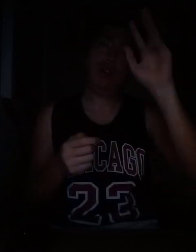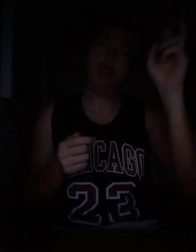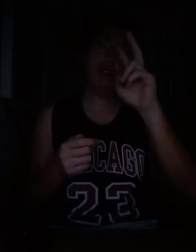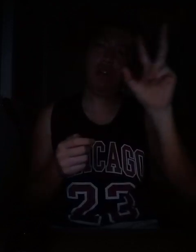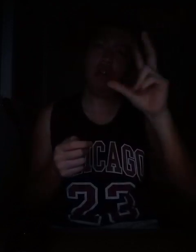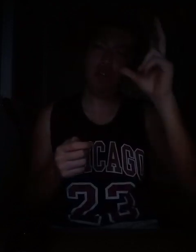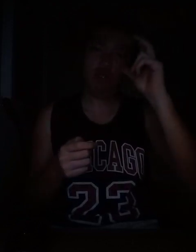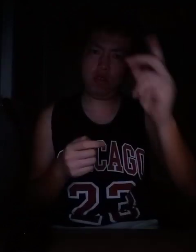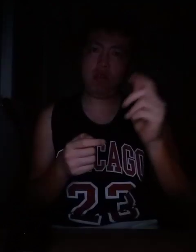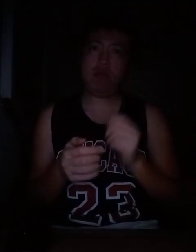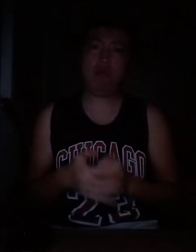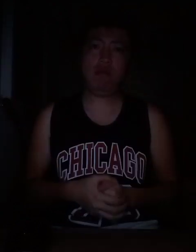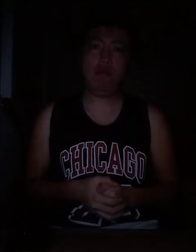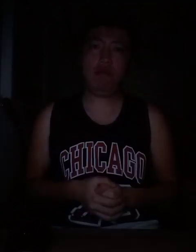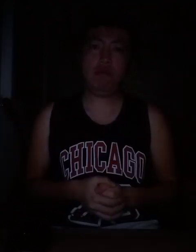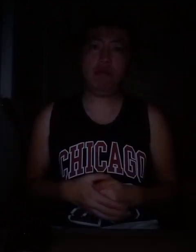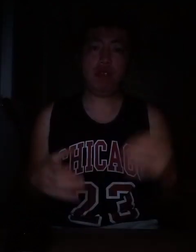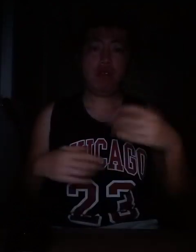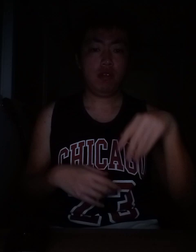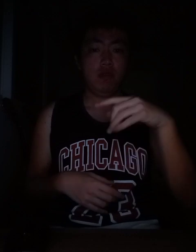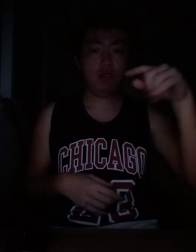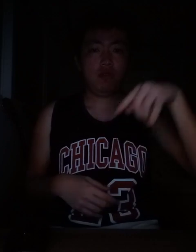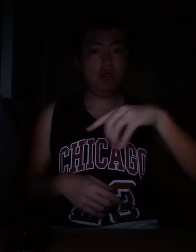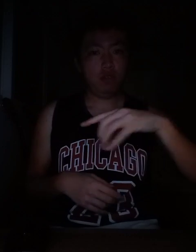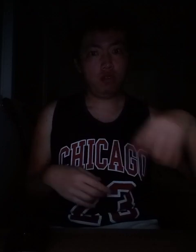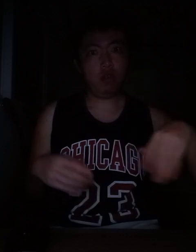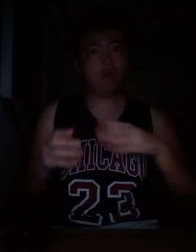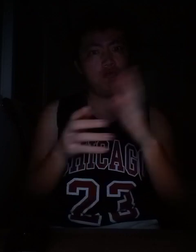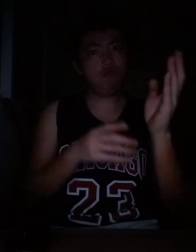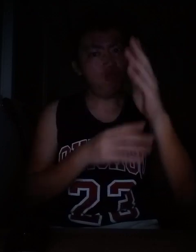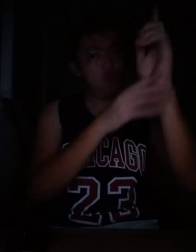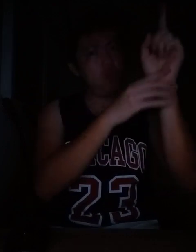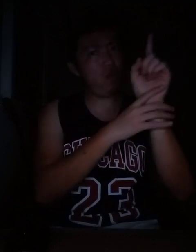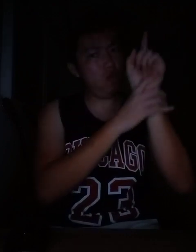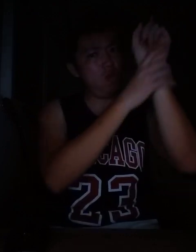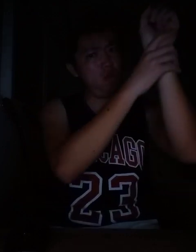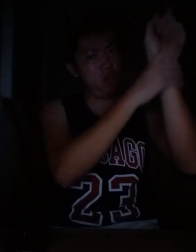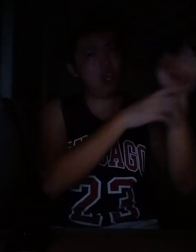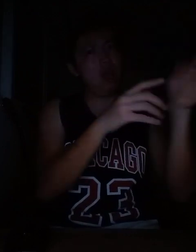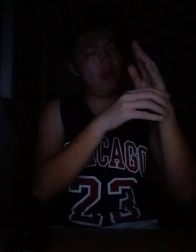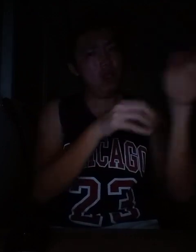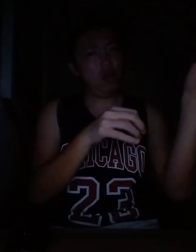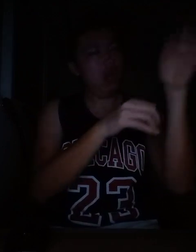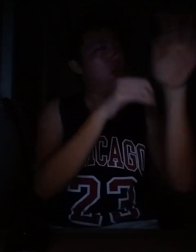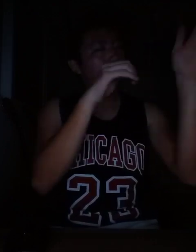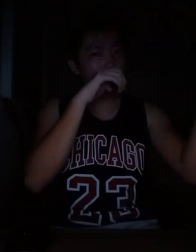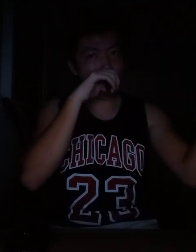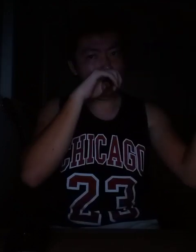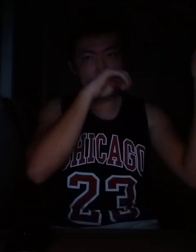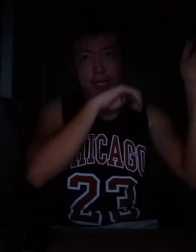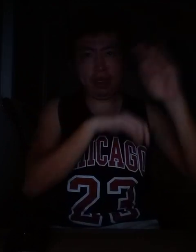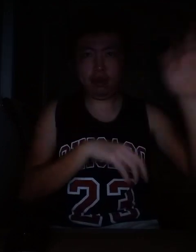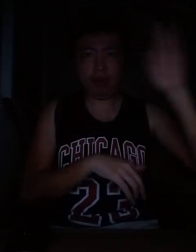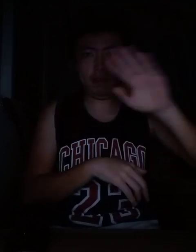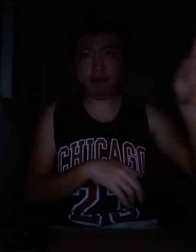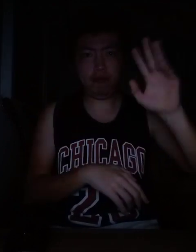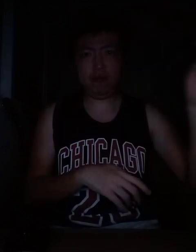있습니다. 이번 태풍은 남해상에서 북쪽으로 올라오며 한반도를 관통한다는 것이 특징인데